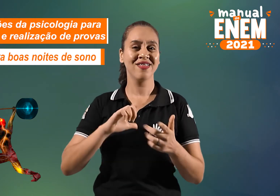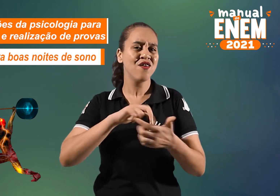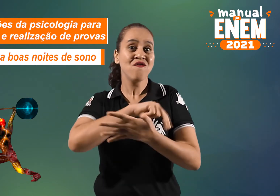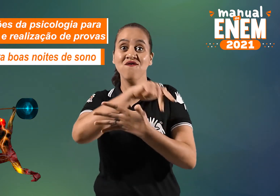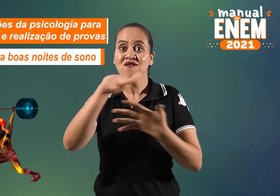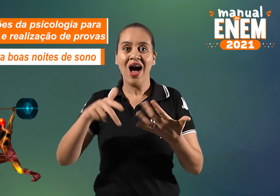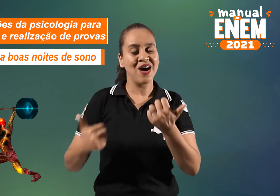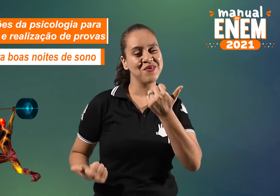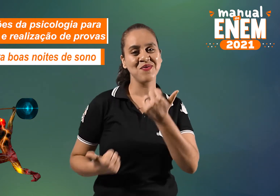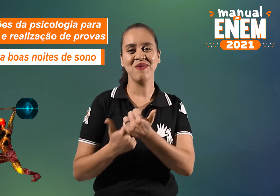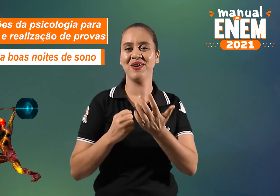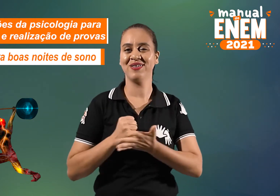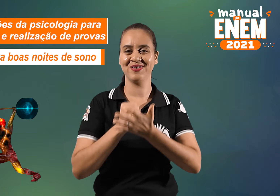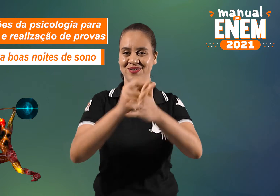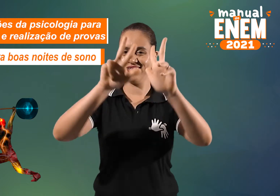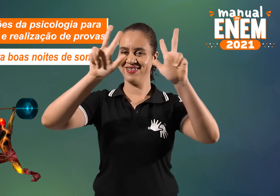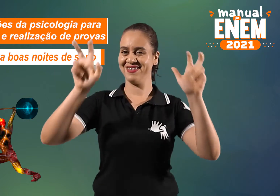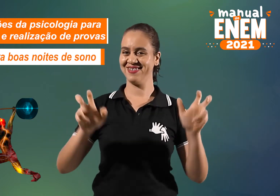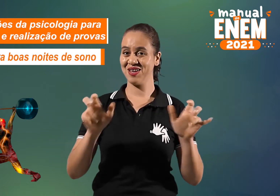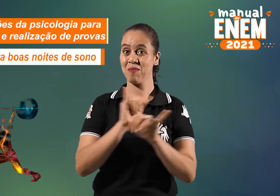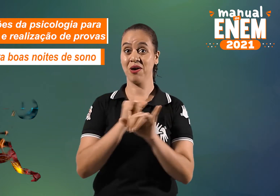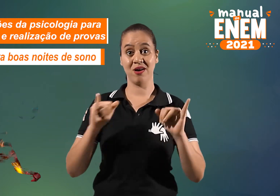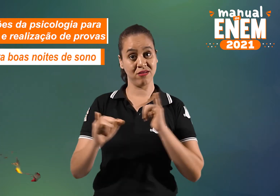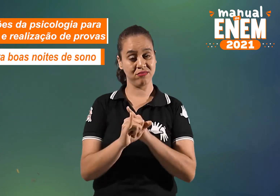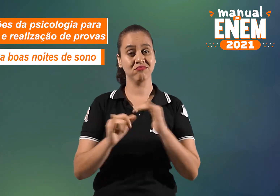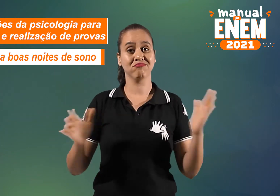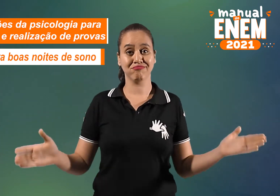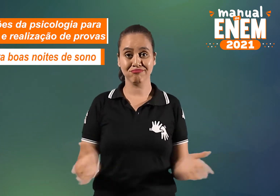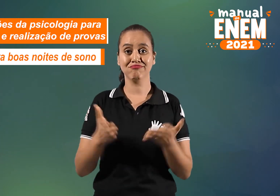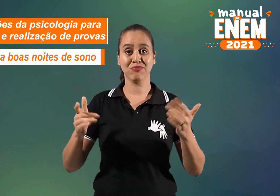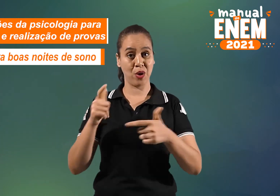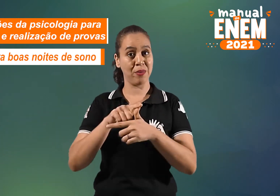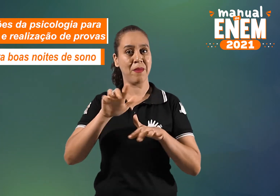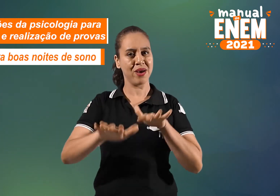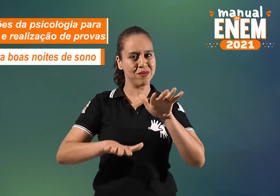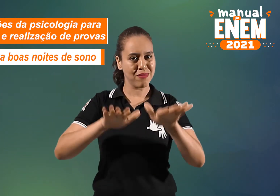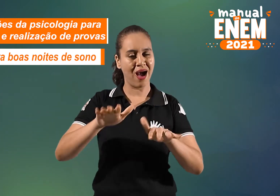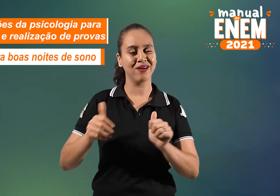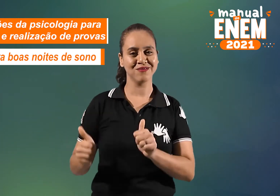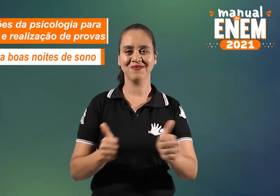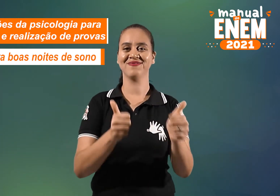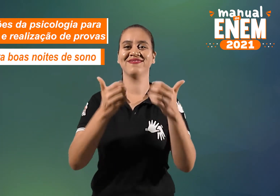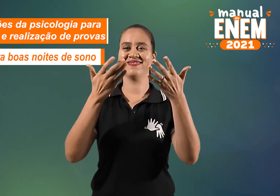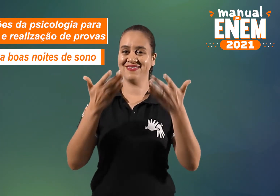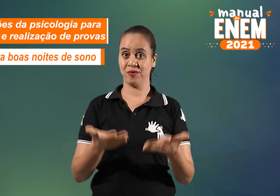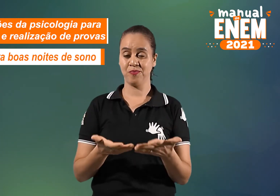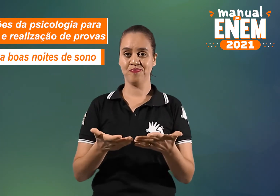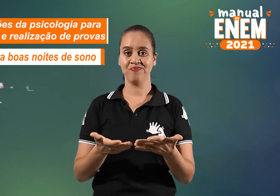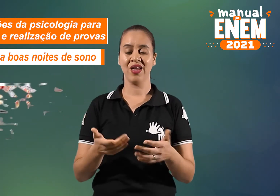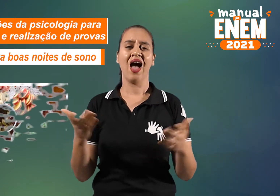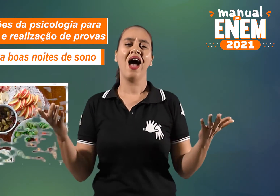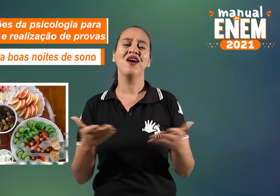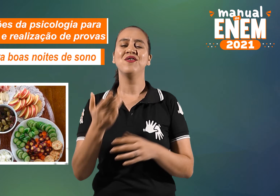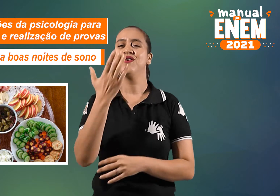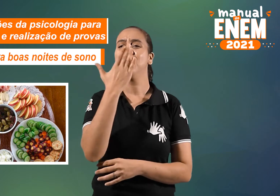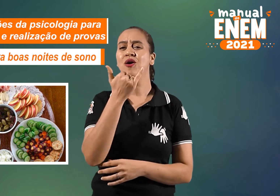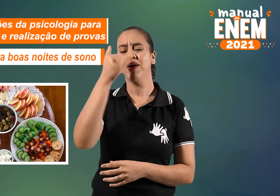aplicativos e páginas sobre o tema na internet que podem lhe ajudar nesses primeiros passos. Alimentação. Evite